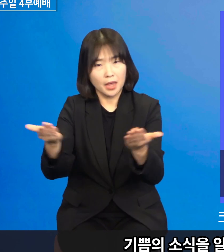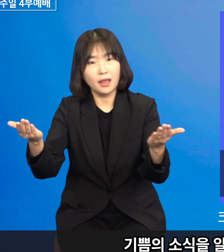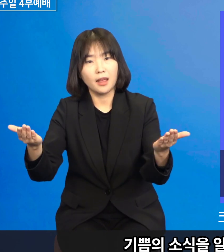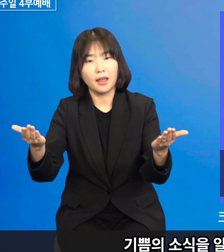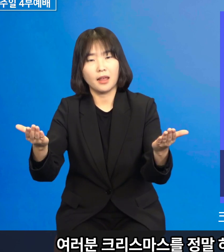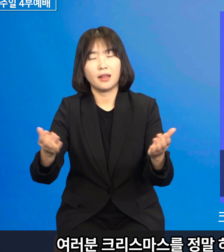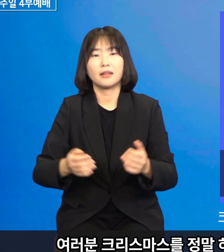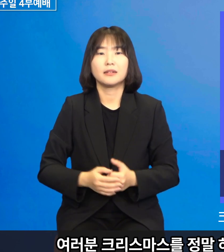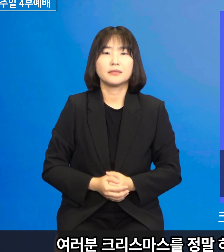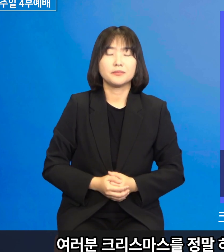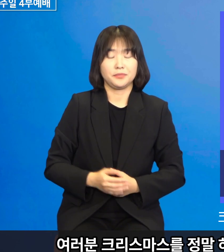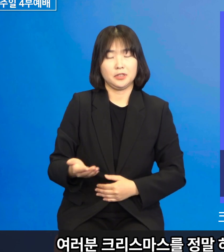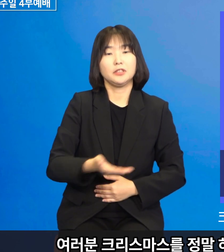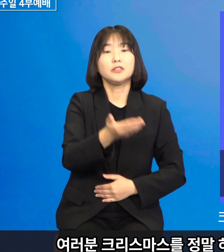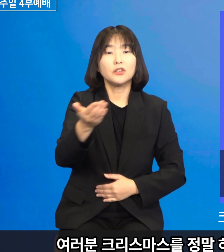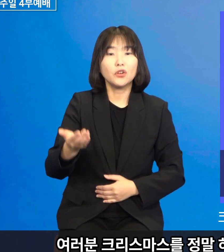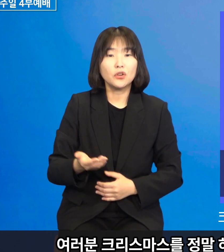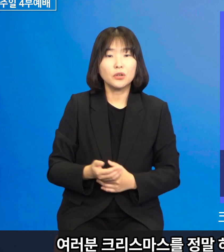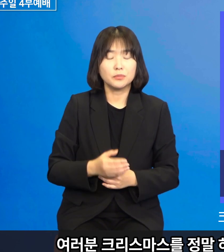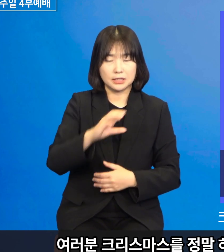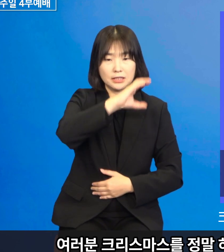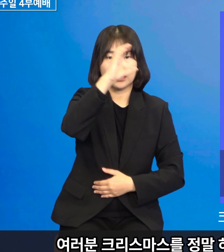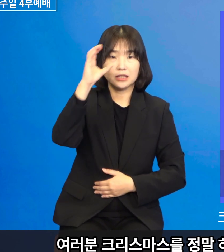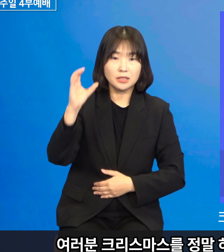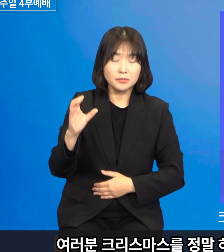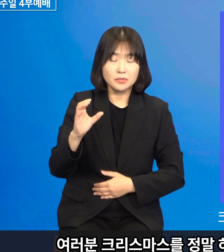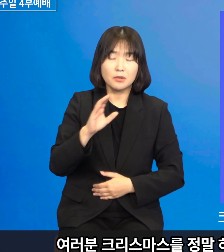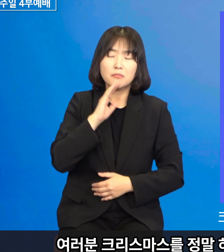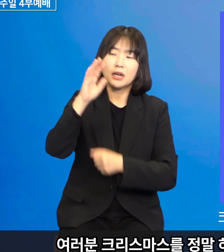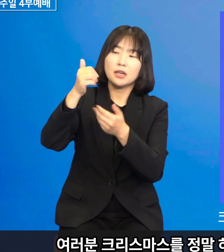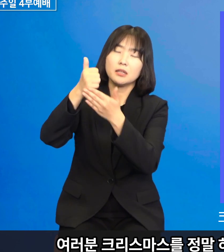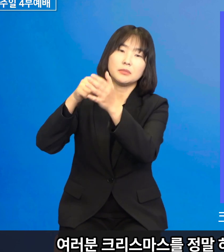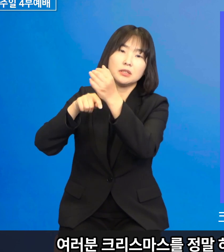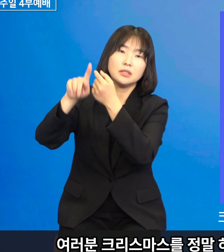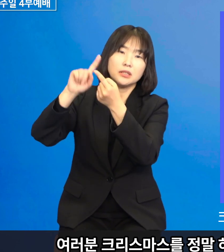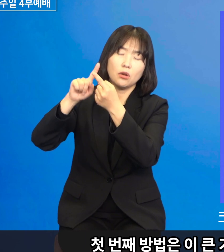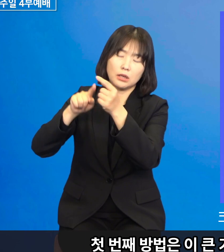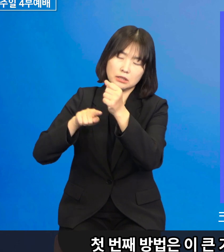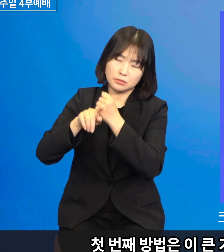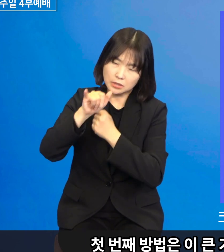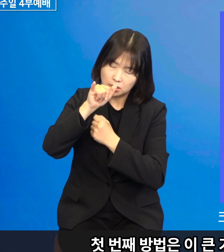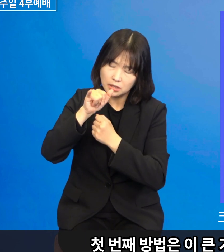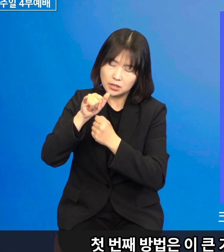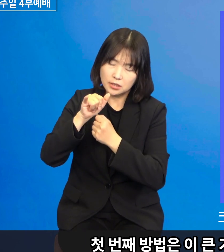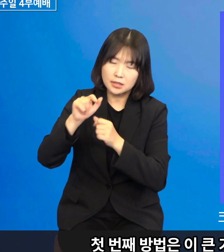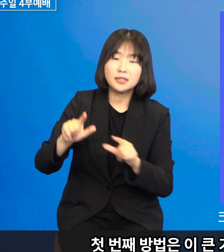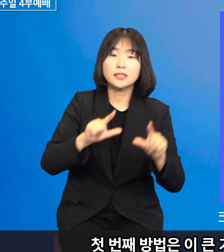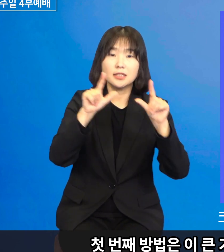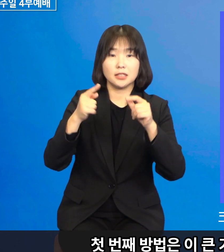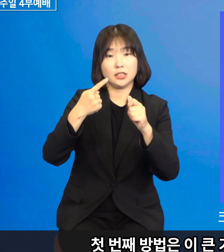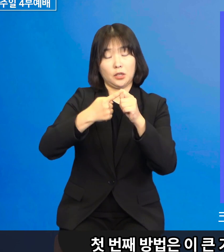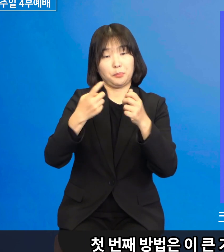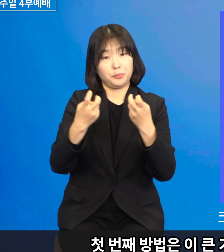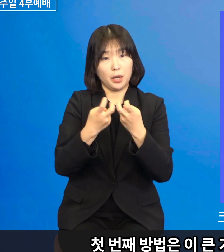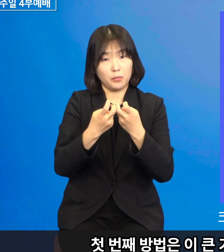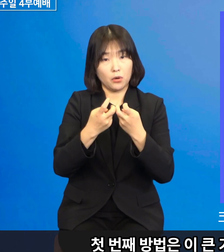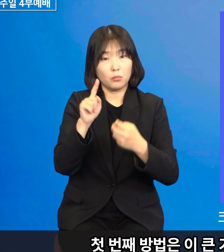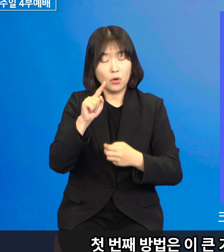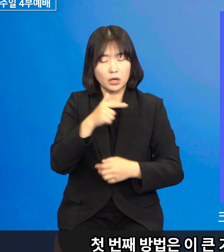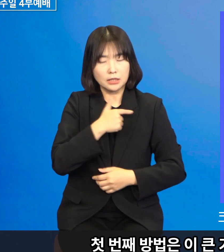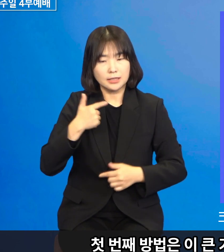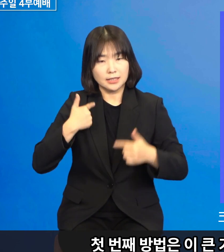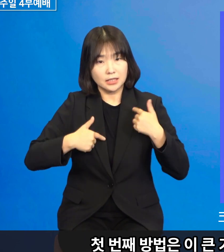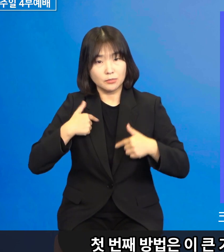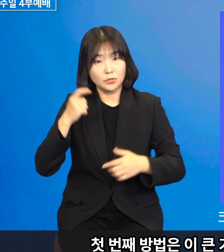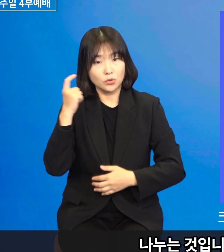알리기 시작한 거예요. 여러분, 크리스마스를 정말 하나님 뜻대로 의미 있게 보내는 첫 번째 방법은 이 큰 기쁨의